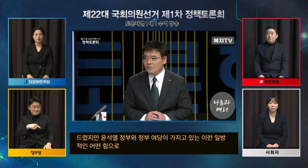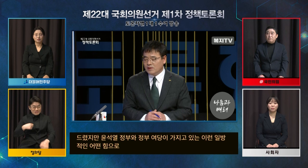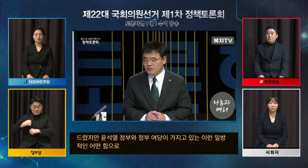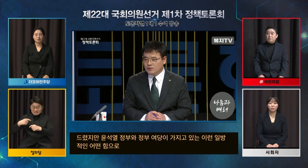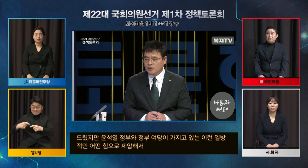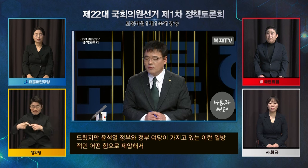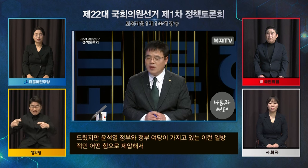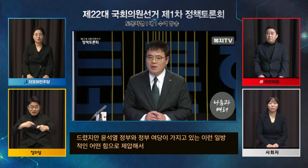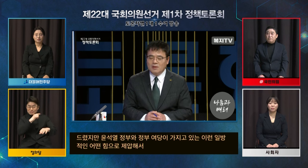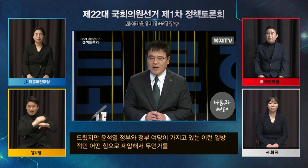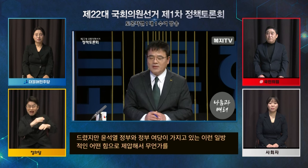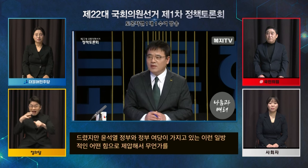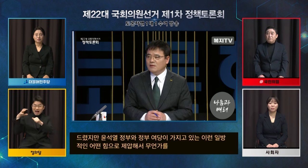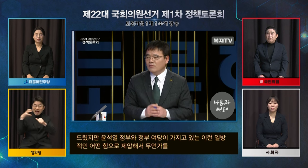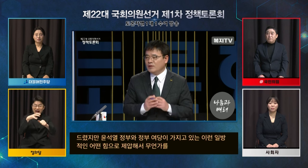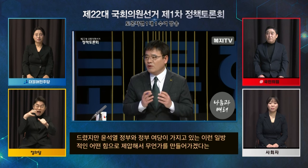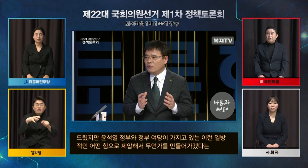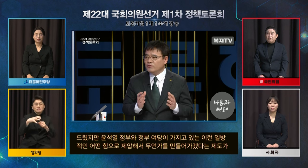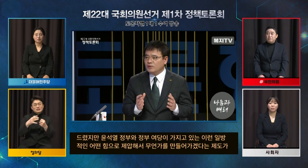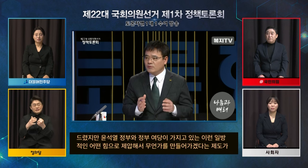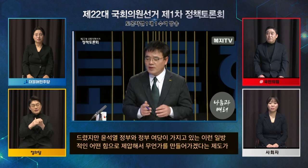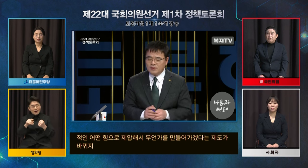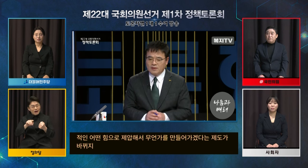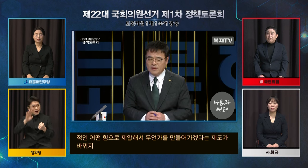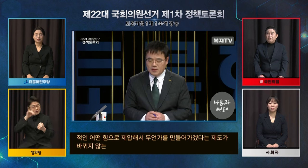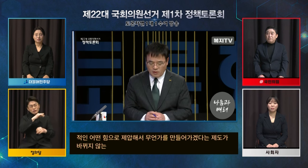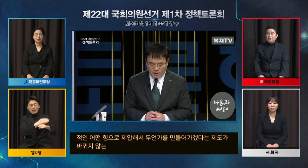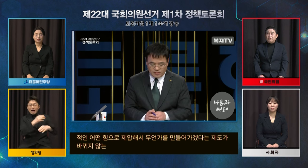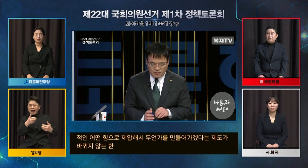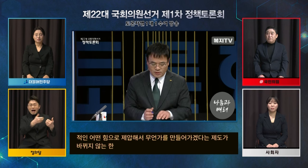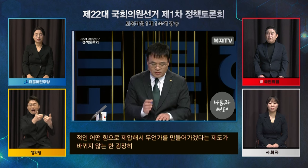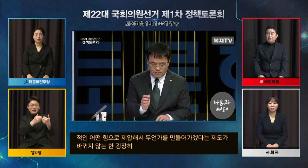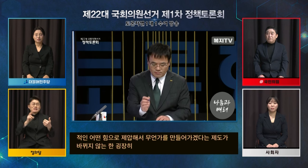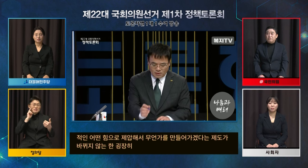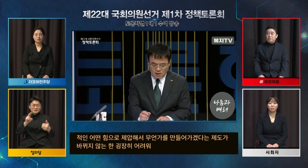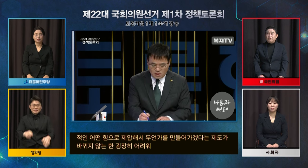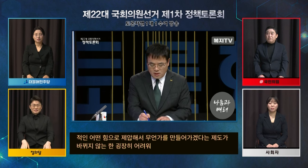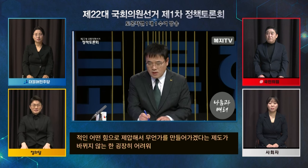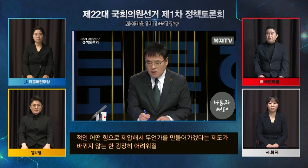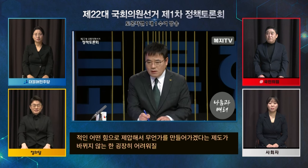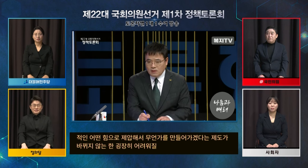만들어가겠다고 하는 그런 제도가 바뀌지 않느냐고 굉장히 어려워질 거라고 생각되는데 이게 왜 그러냐면